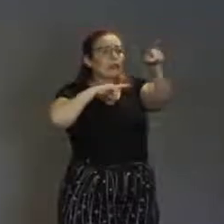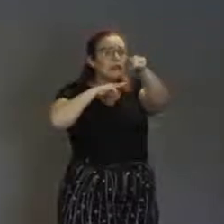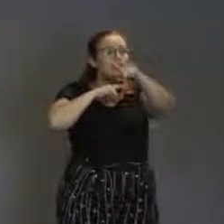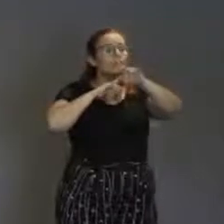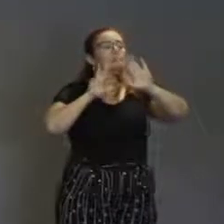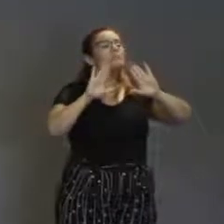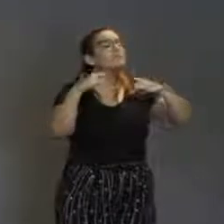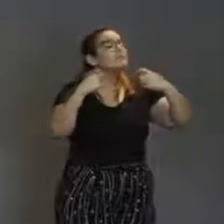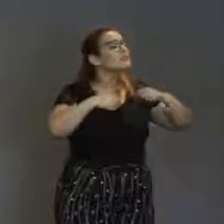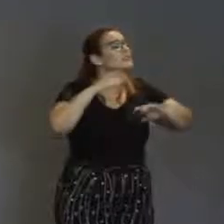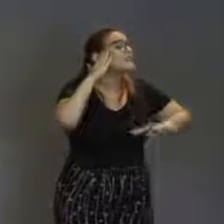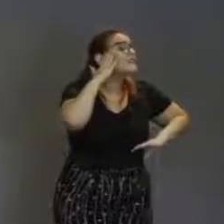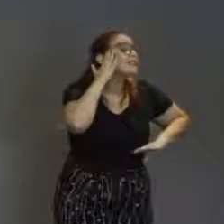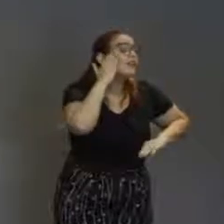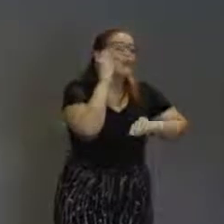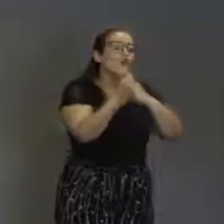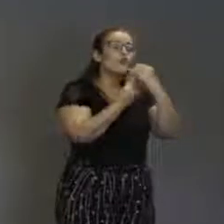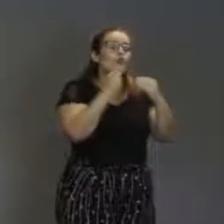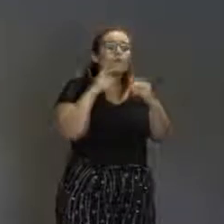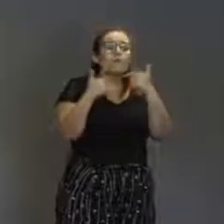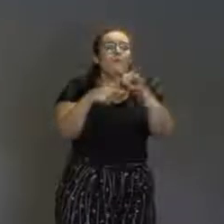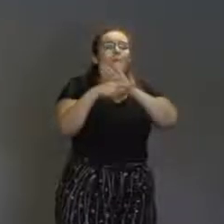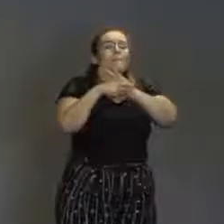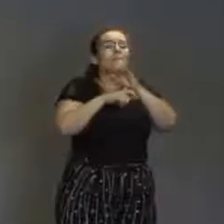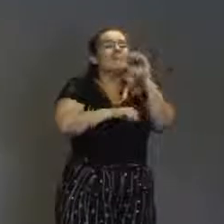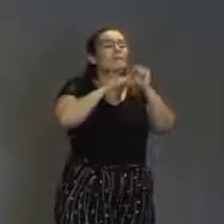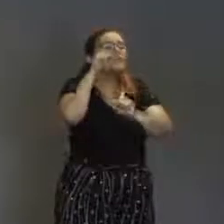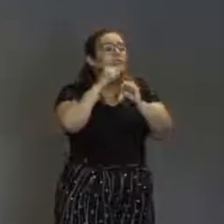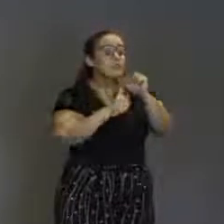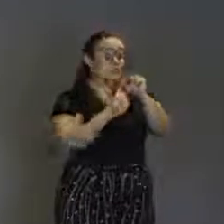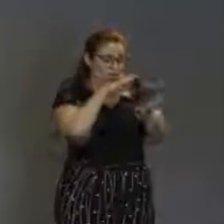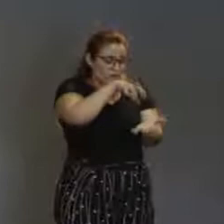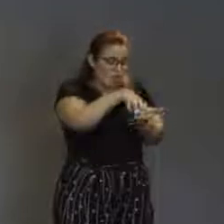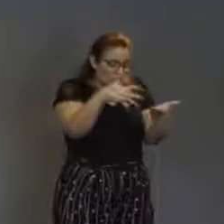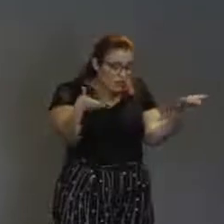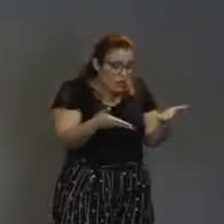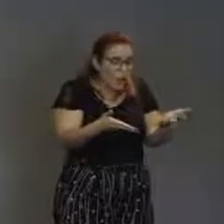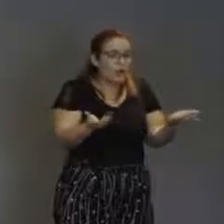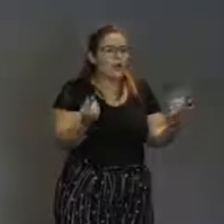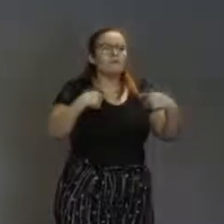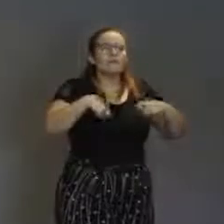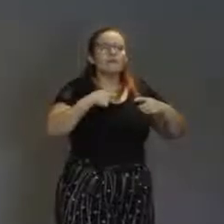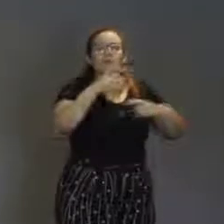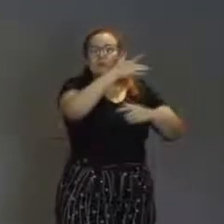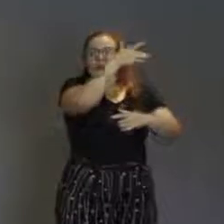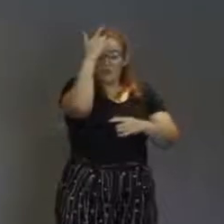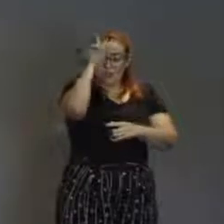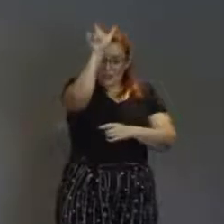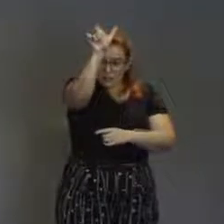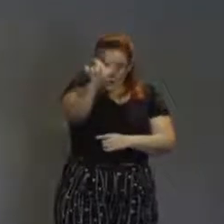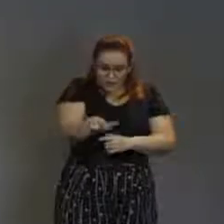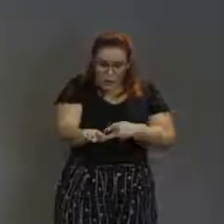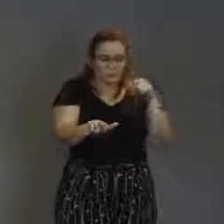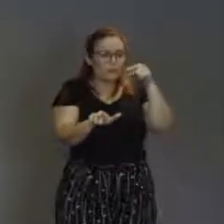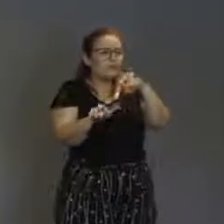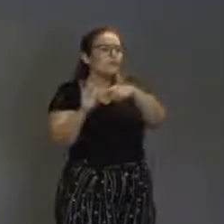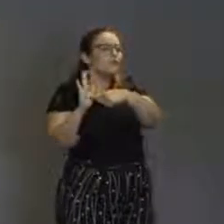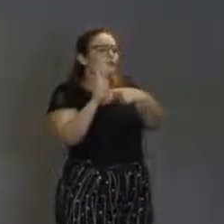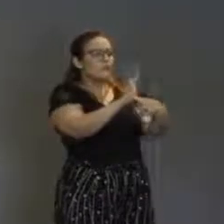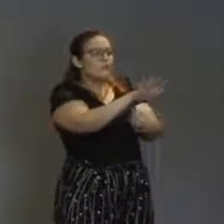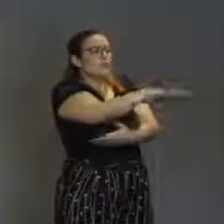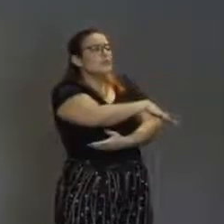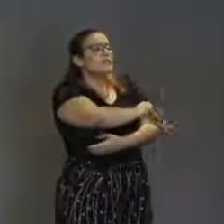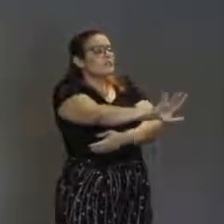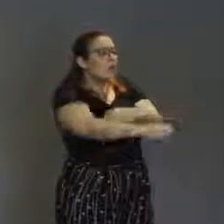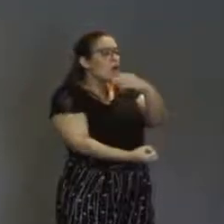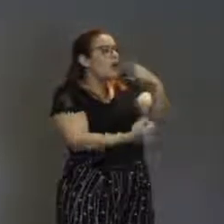tem que entender este papel dessas empresas e as suas fundações atuarem na forma de trazer esses atores para construir esses espaços em